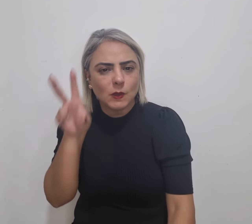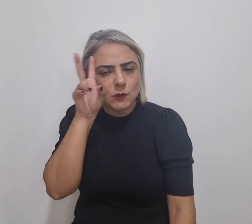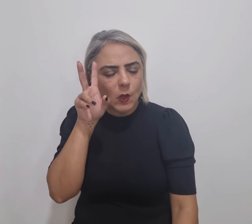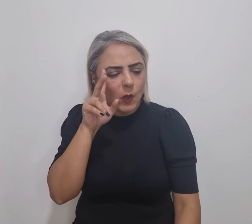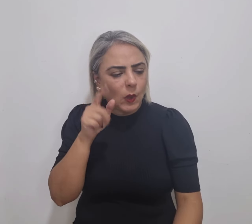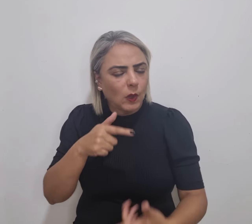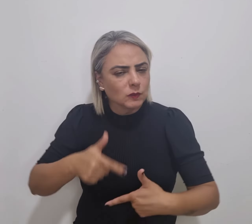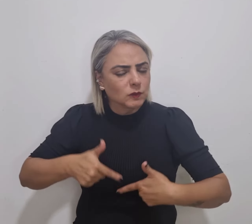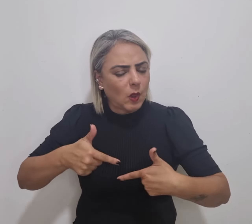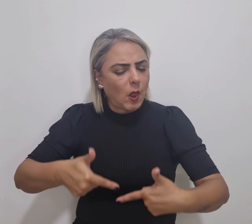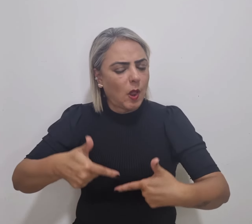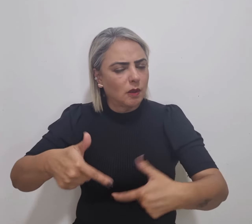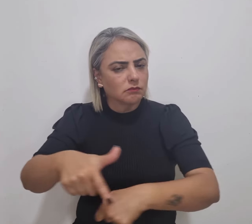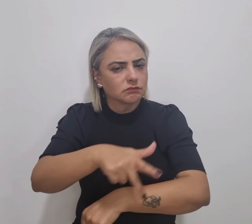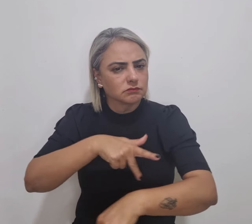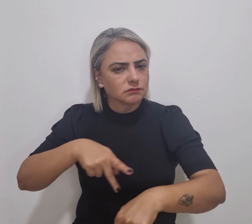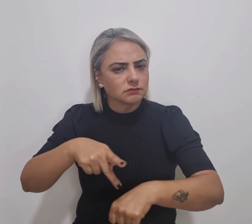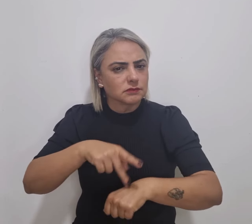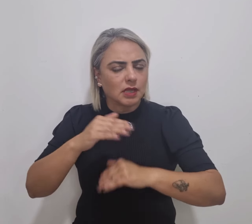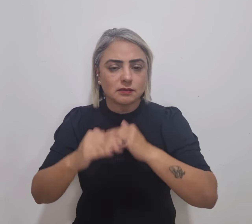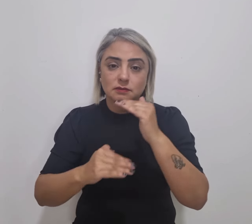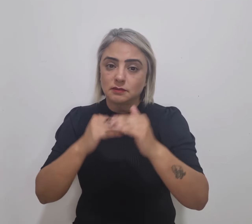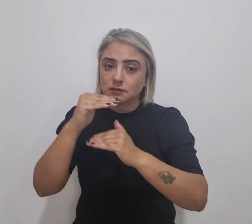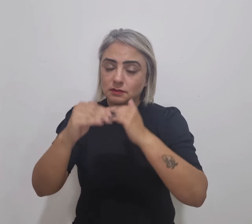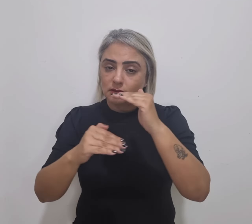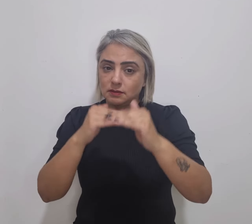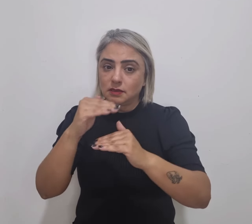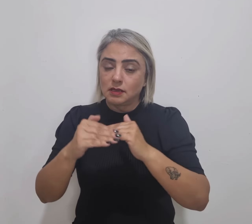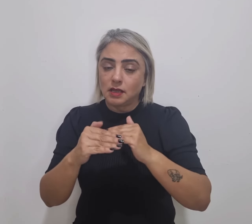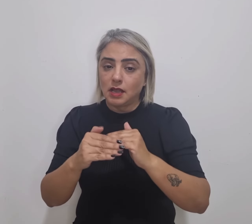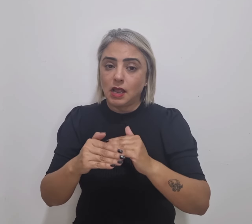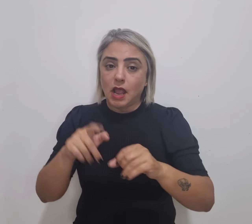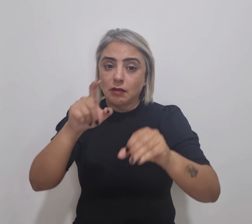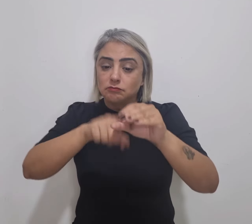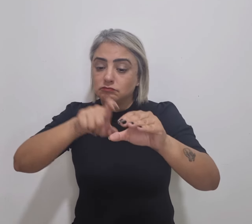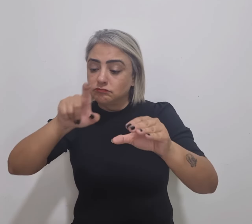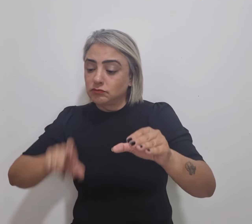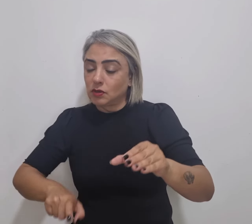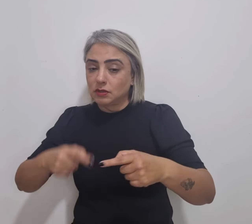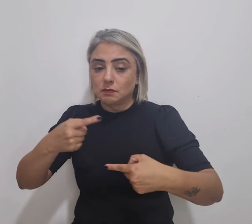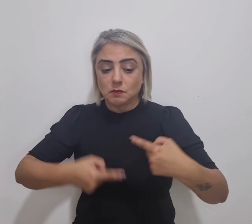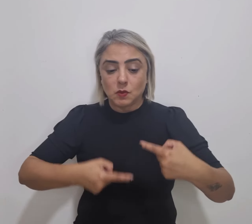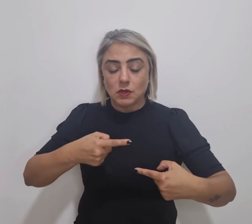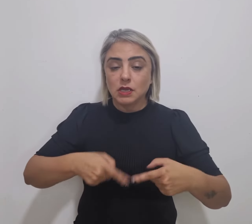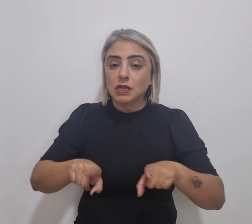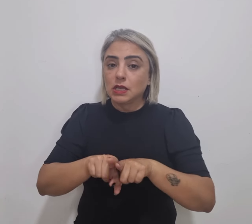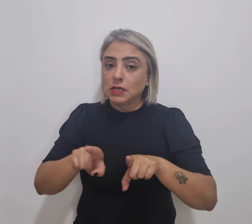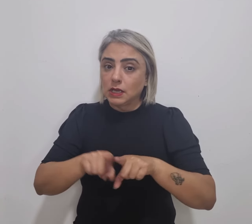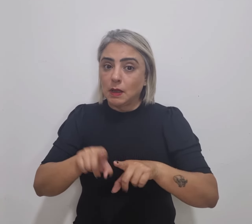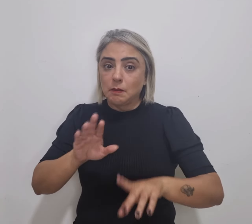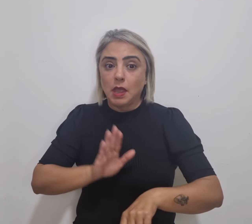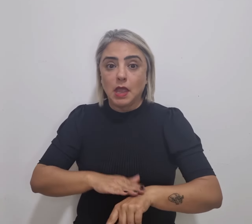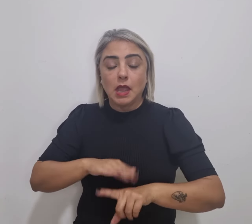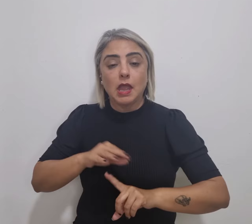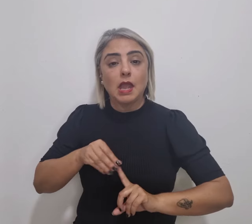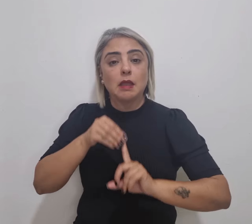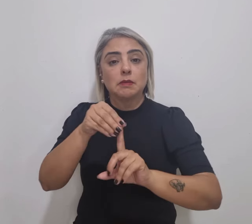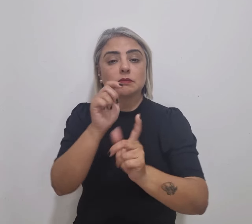dos países em desenvolvimento por independência política e emancipação econômica fez